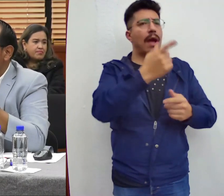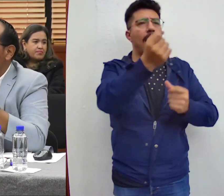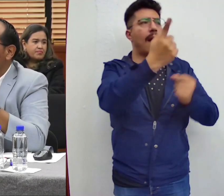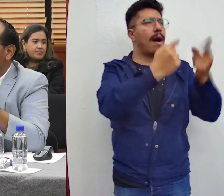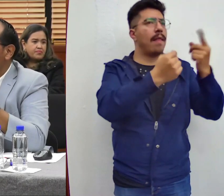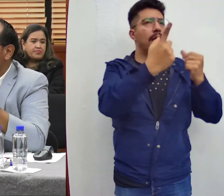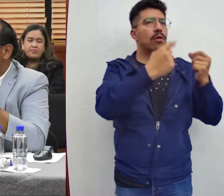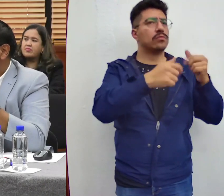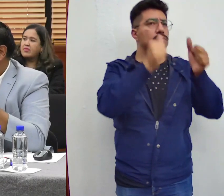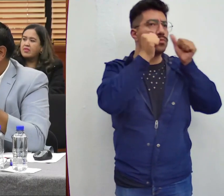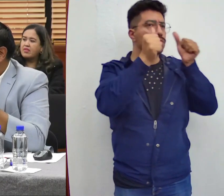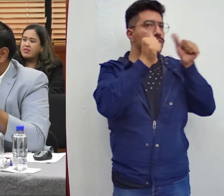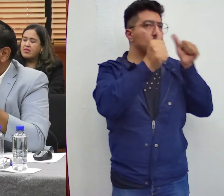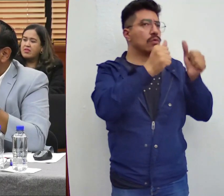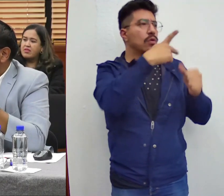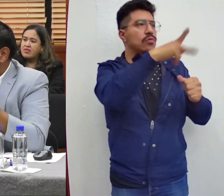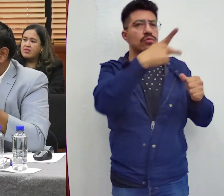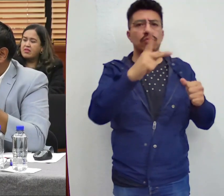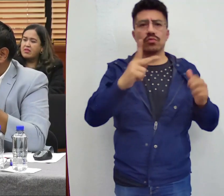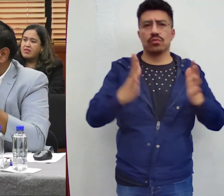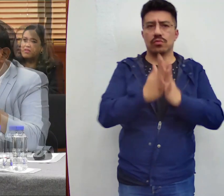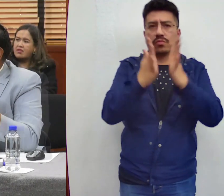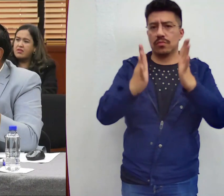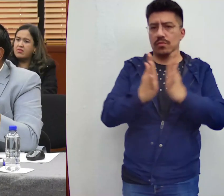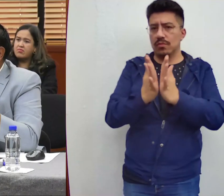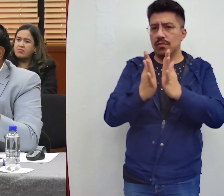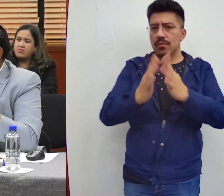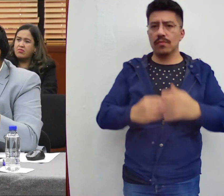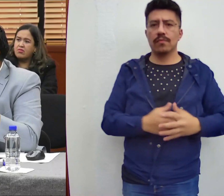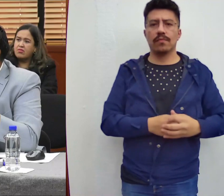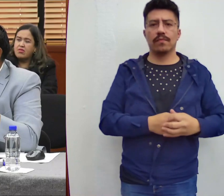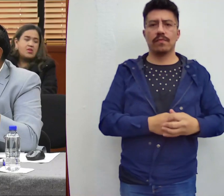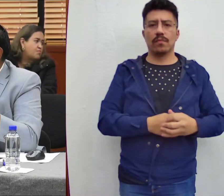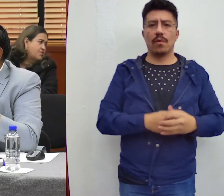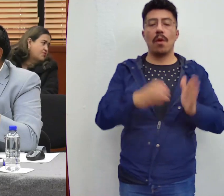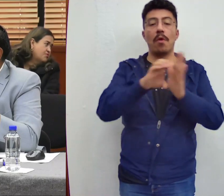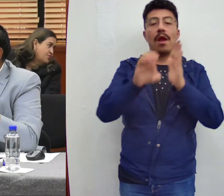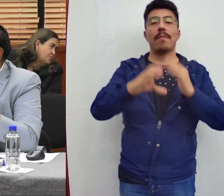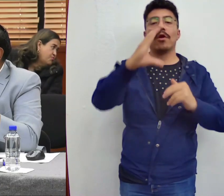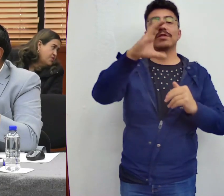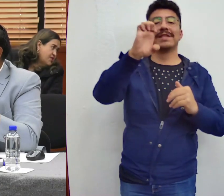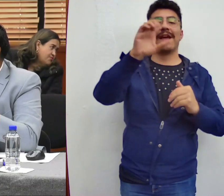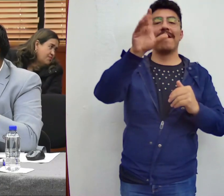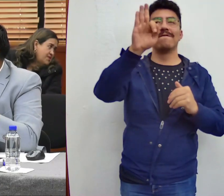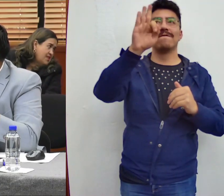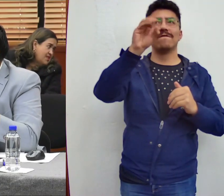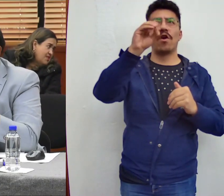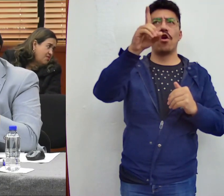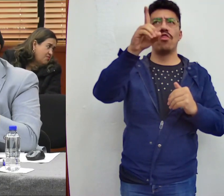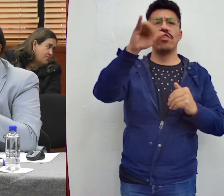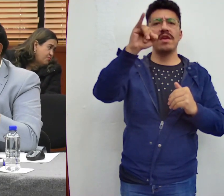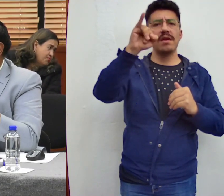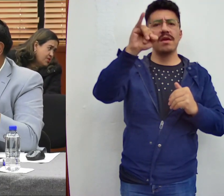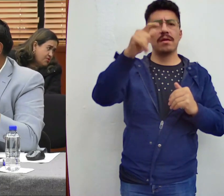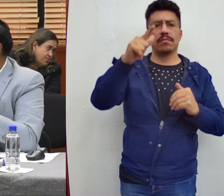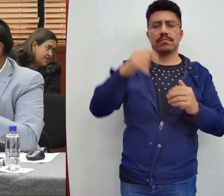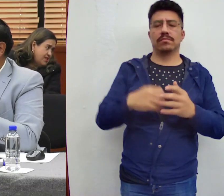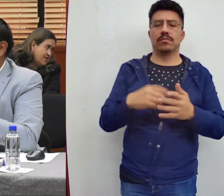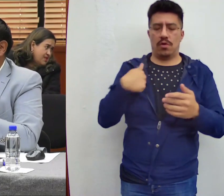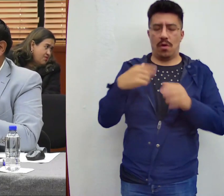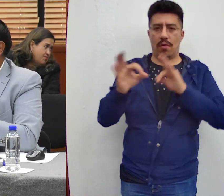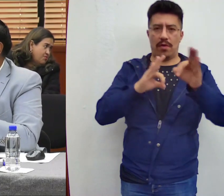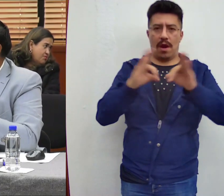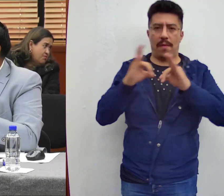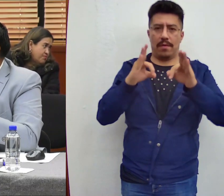aquí se congregan. Para nosotros en el CIFODI, el Centro Iberoamericano de Fomento al Derecho Internacional y los